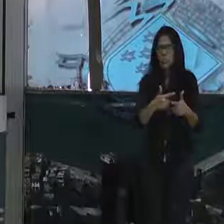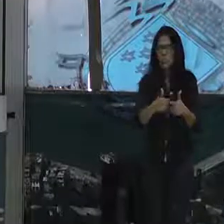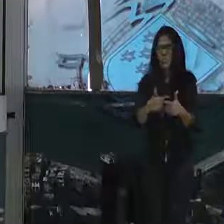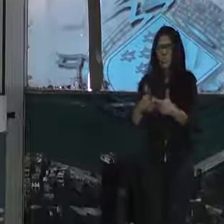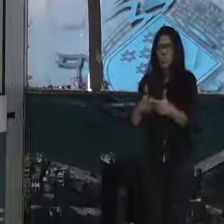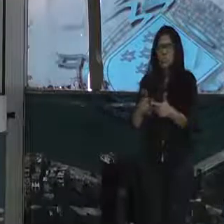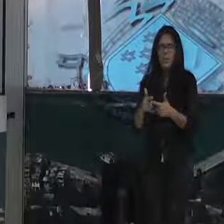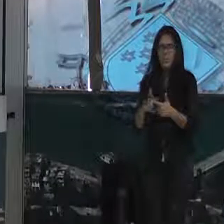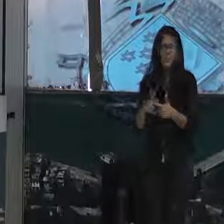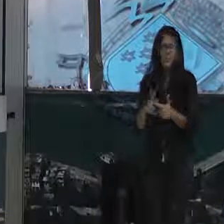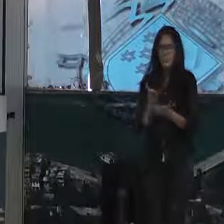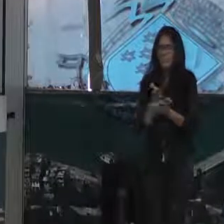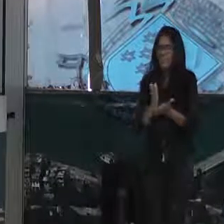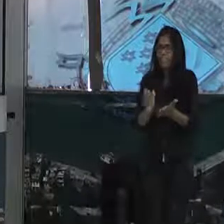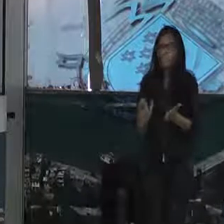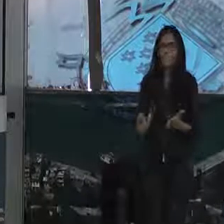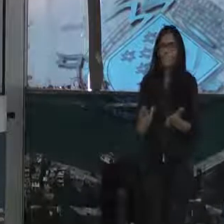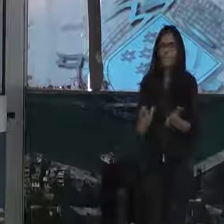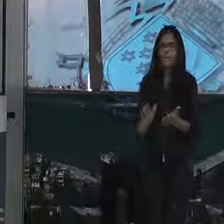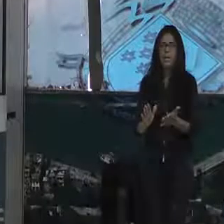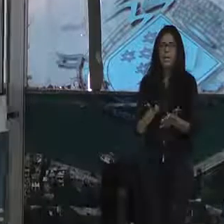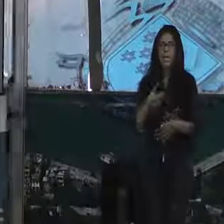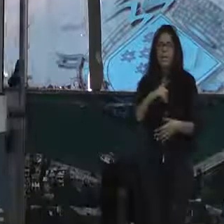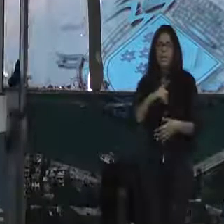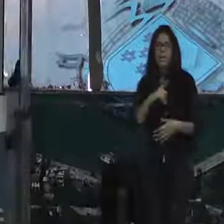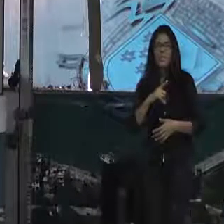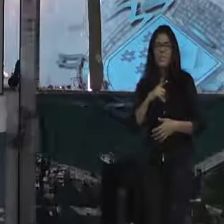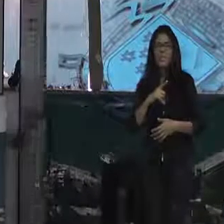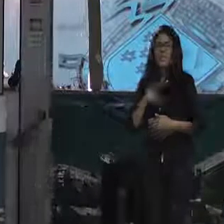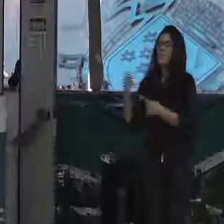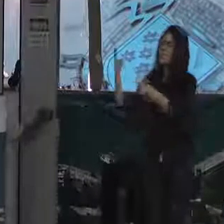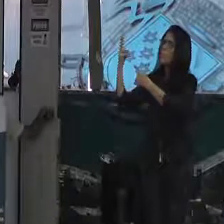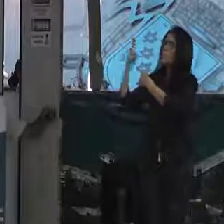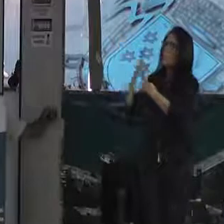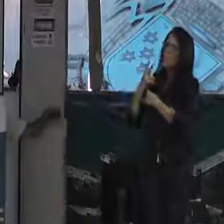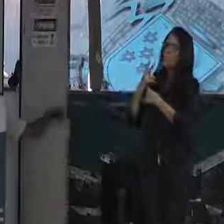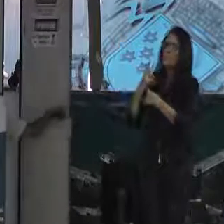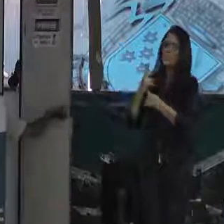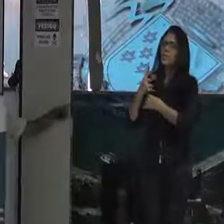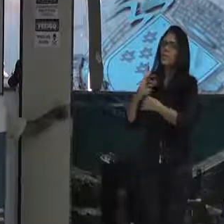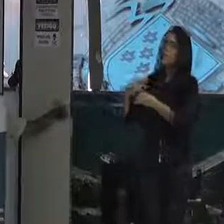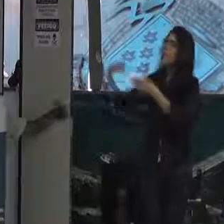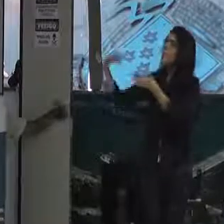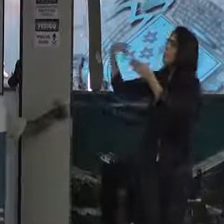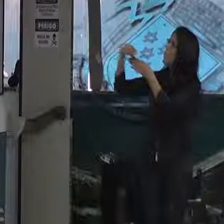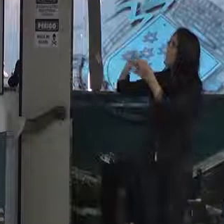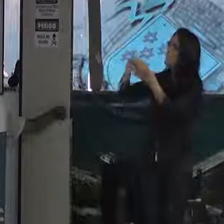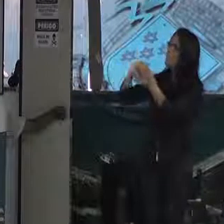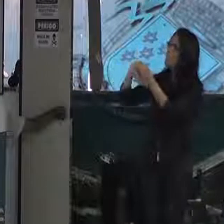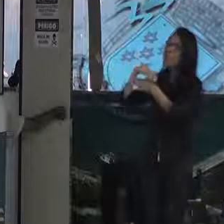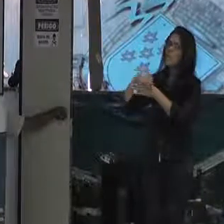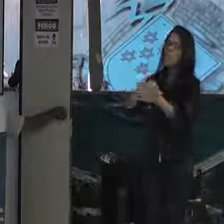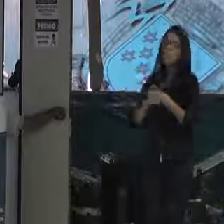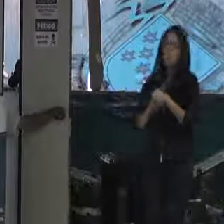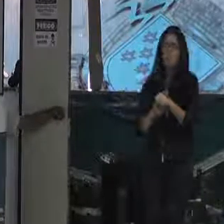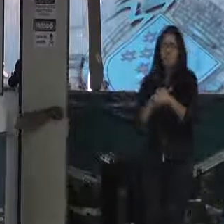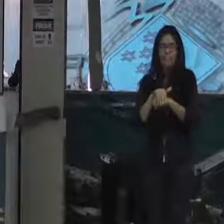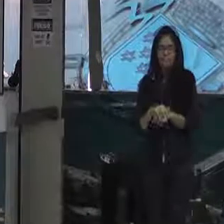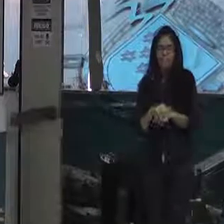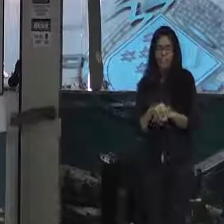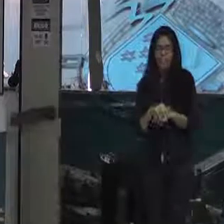agradáveis. Tenho uma bela herança. Bendirei o Senhor que me aconselha. Na escura noite o meu coração me